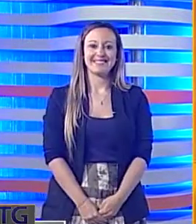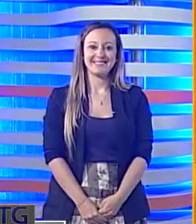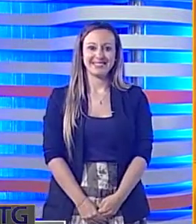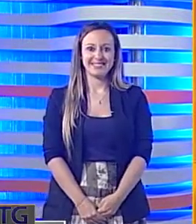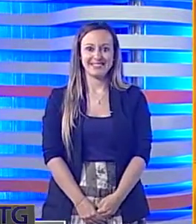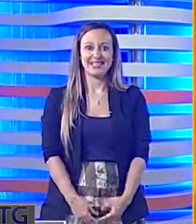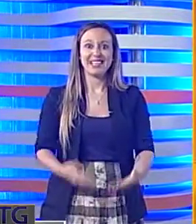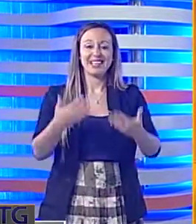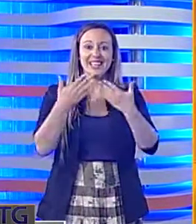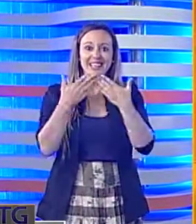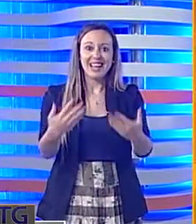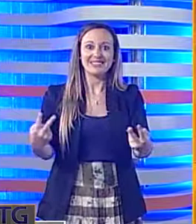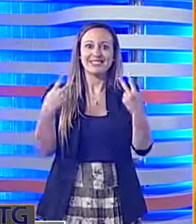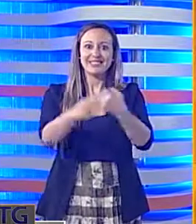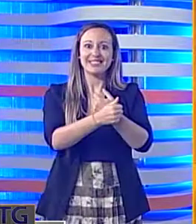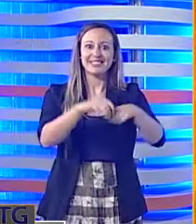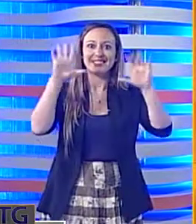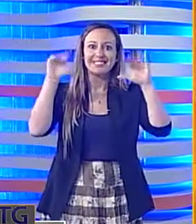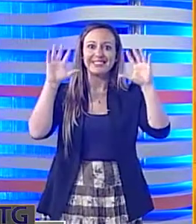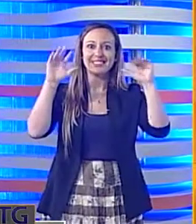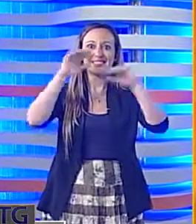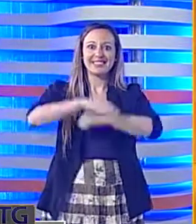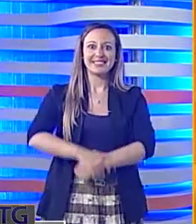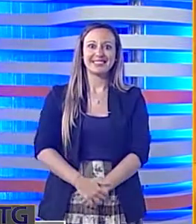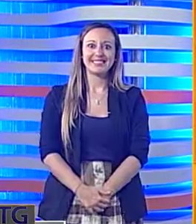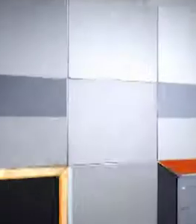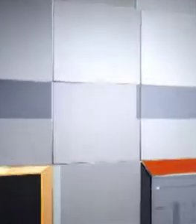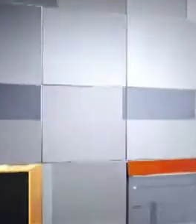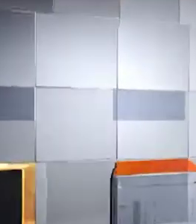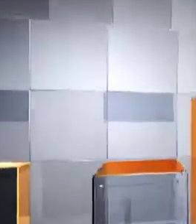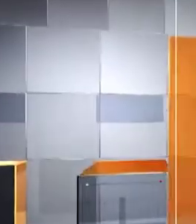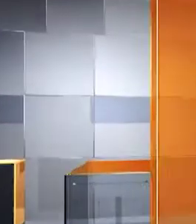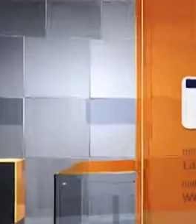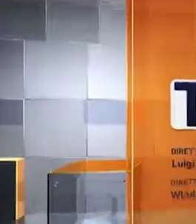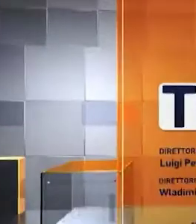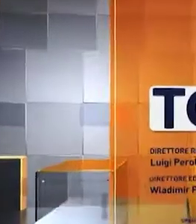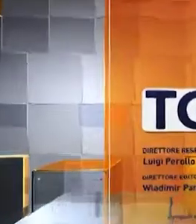al prossimo campionato di Serie B il 30 giugno. Grazie, ultima notizia per noi, alla prossima.